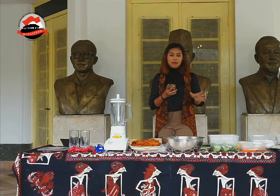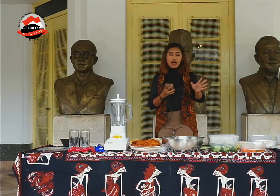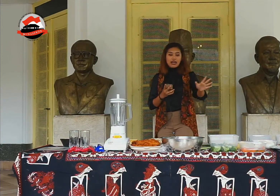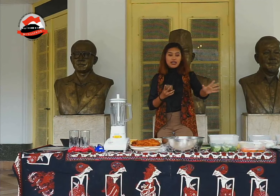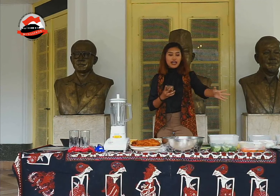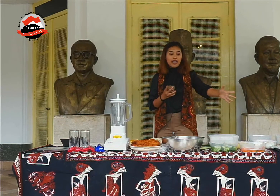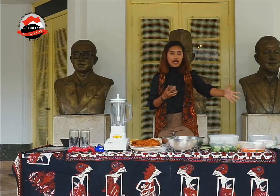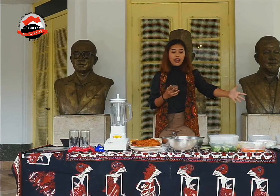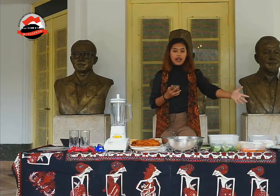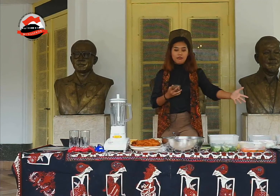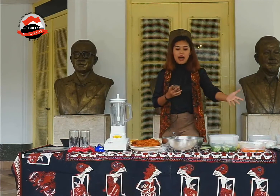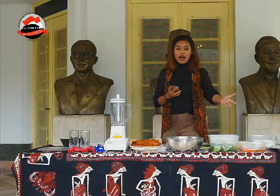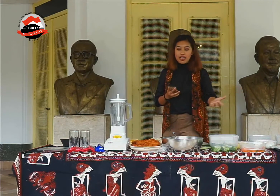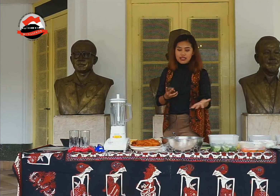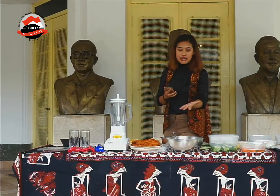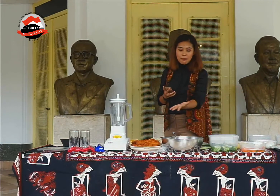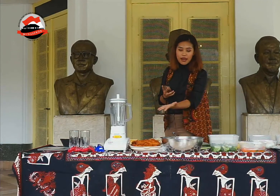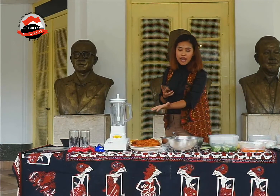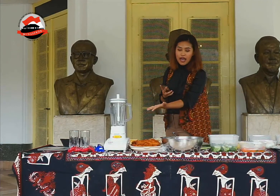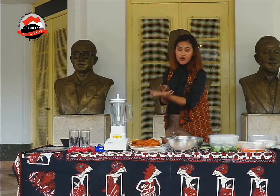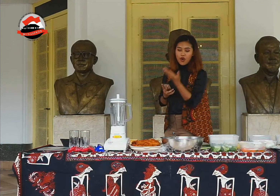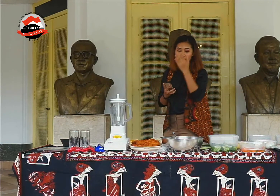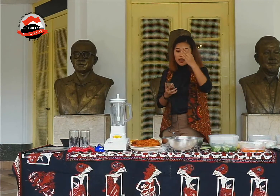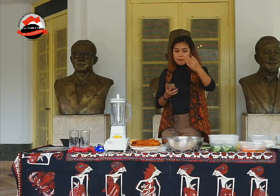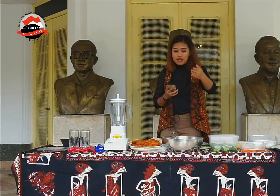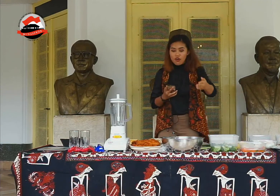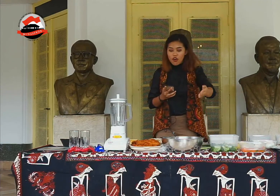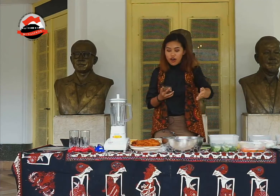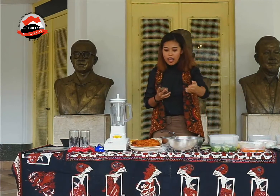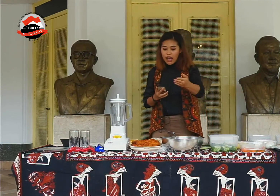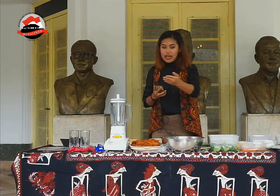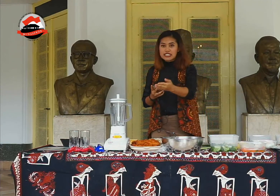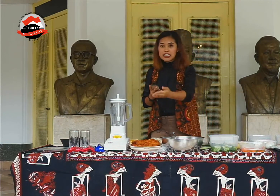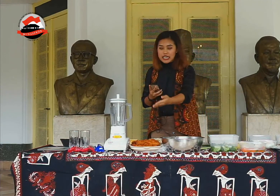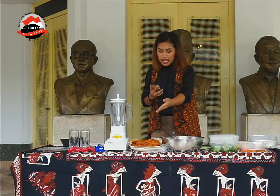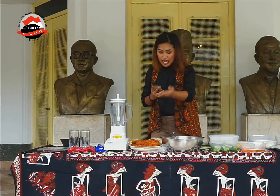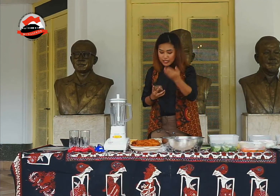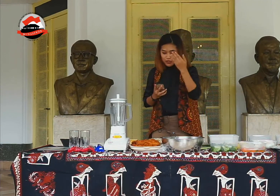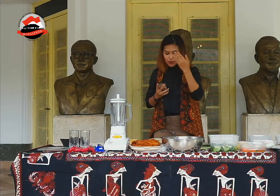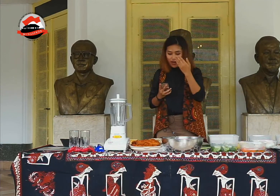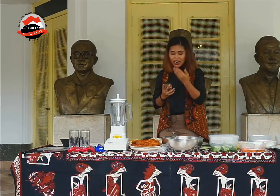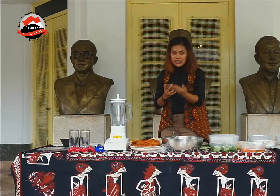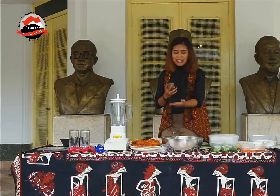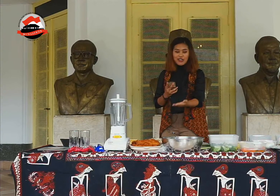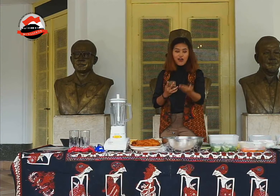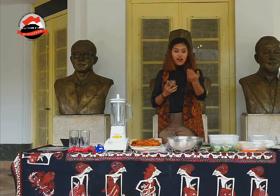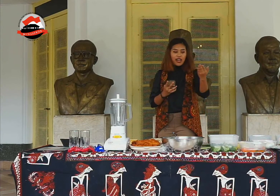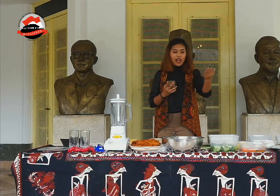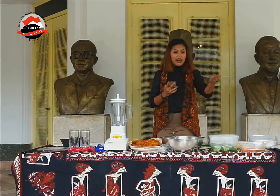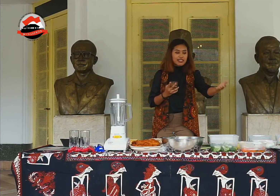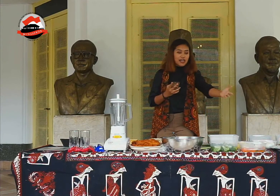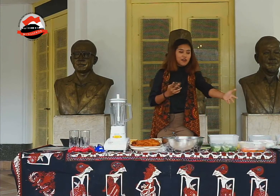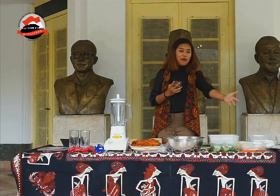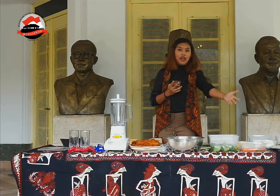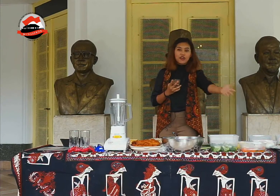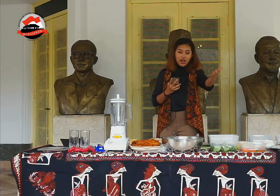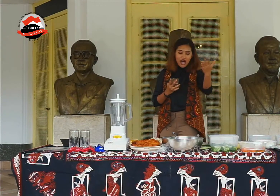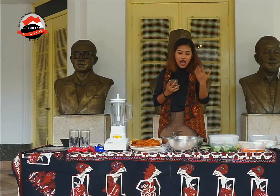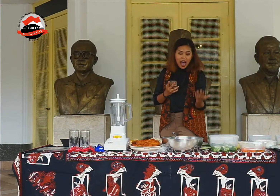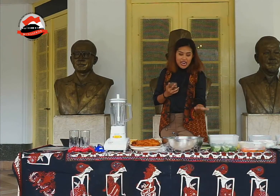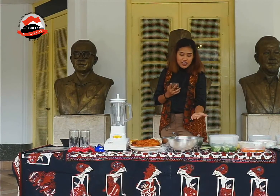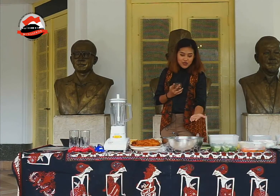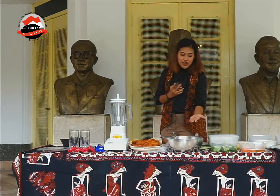ada makanan yang enak-enak banget di depan aku. Ada mie goreng, ada chicken katsu, ada nasi goreng, ada sayur